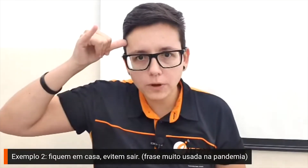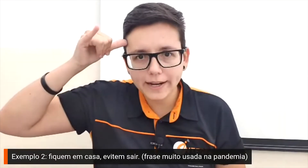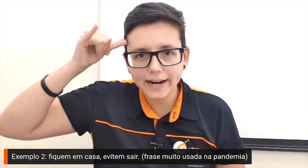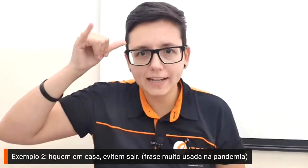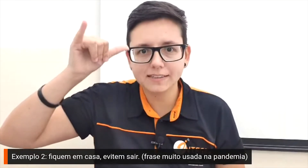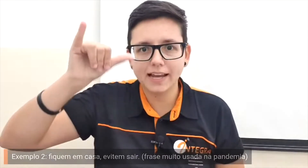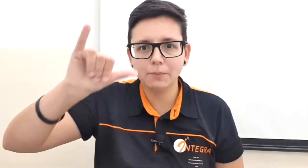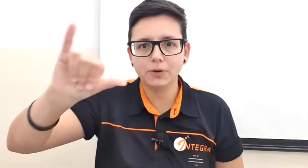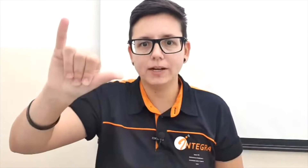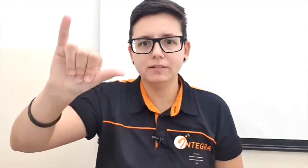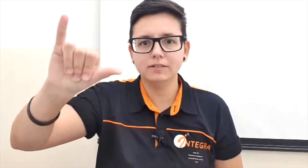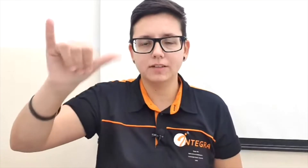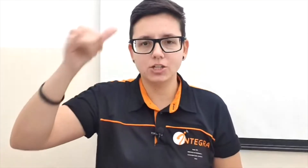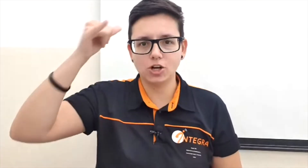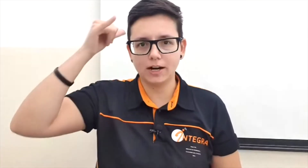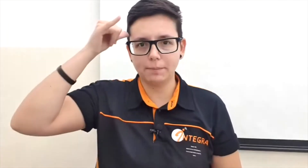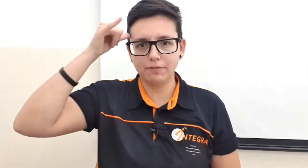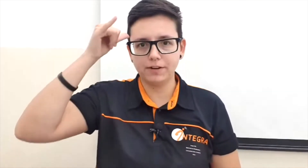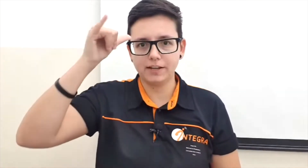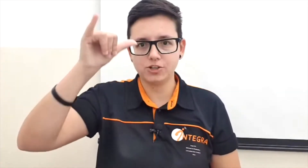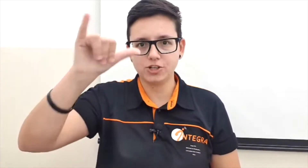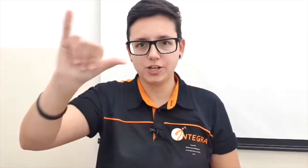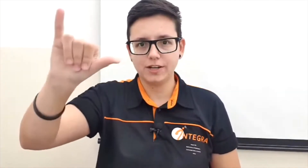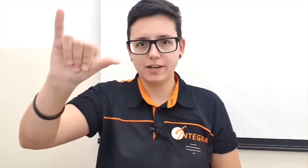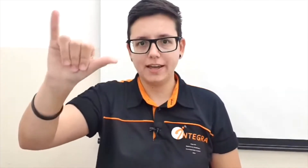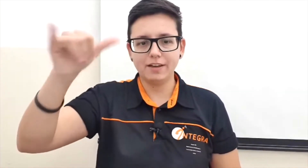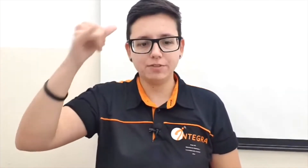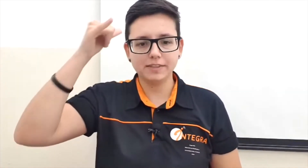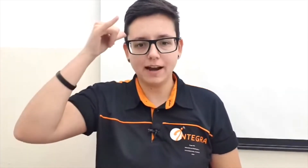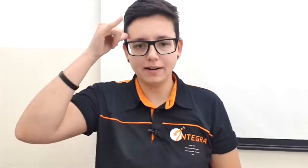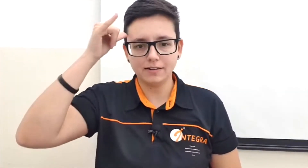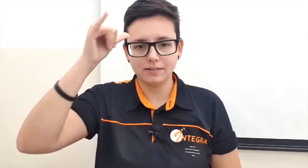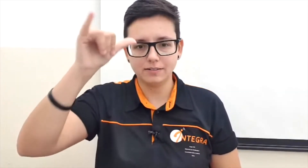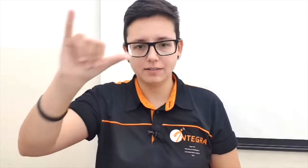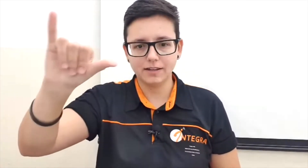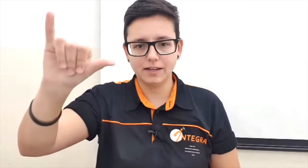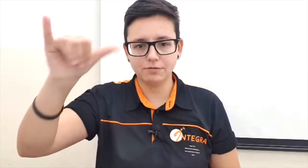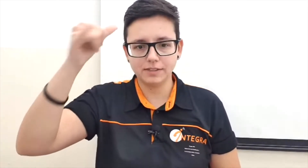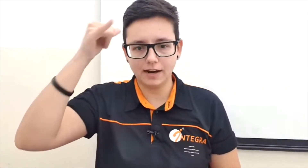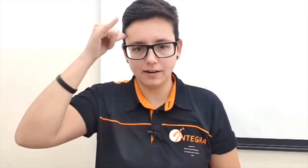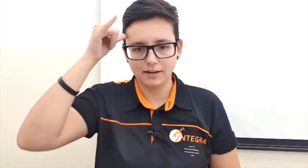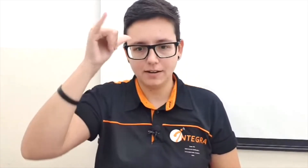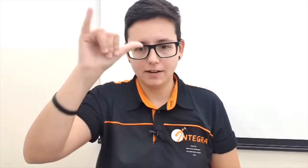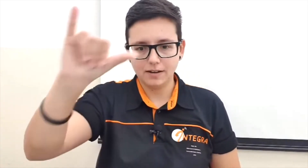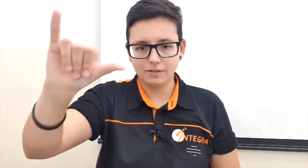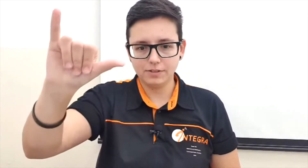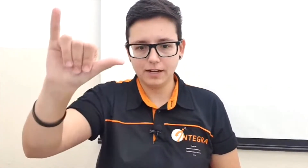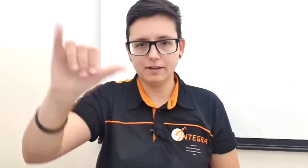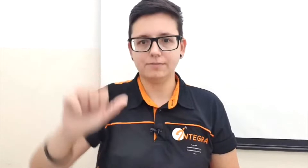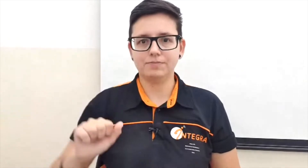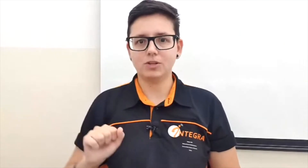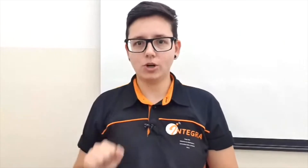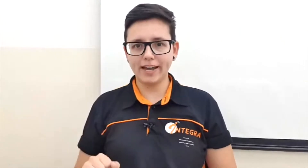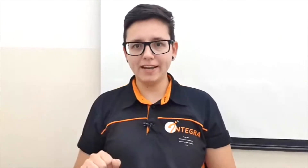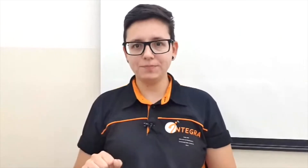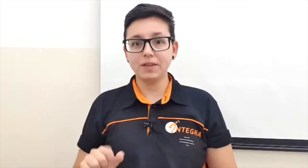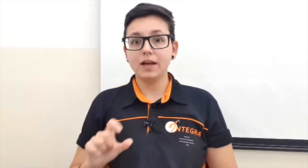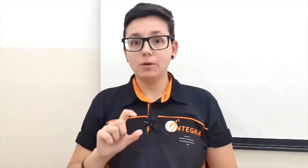polegar na têmpora e joga para frente. Evitar, evitar, evitar. Ok? Vamos